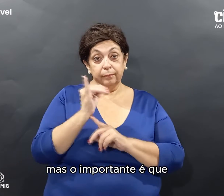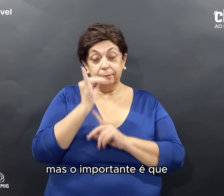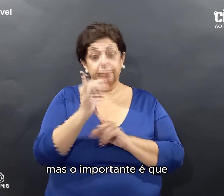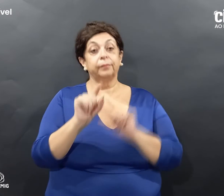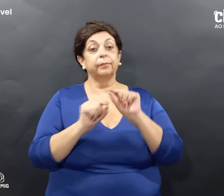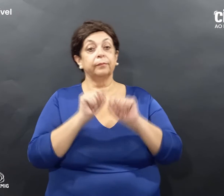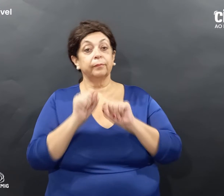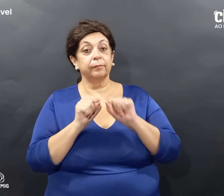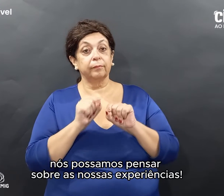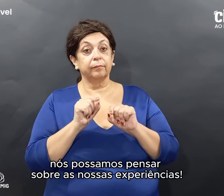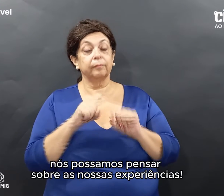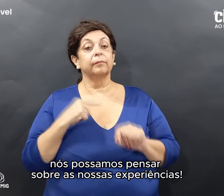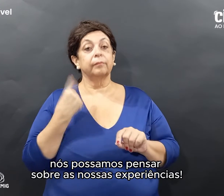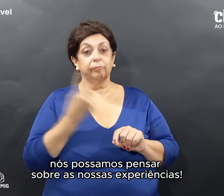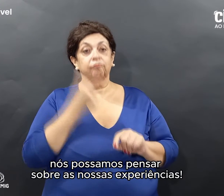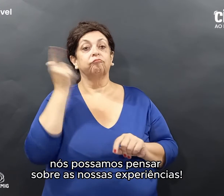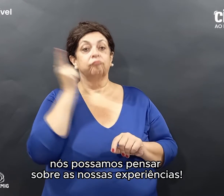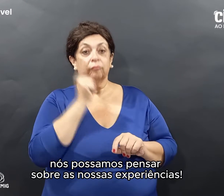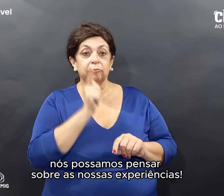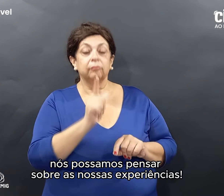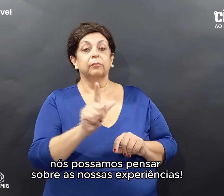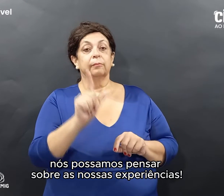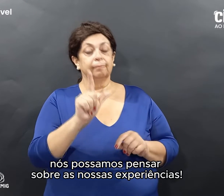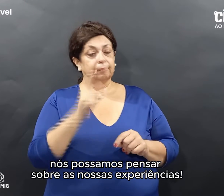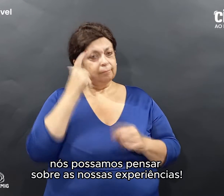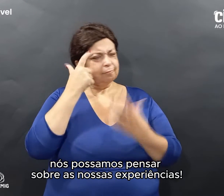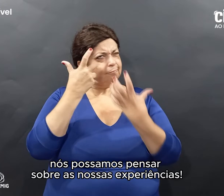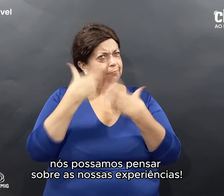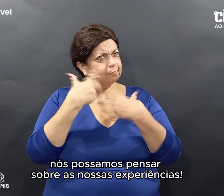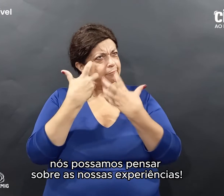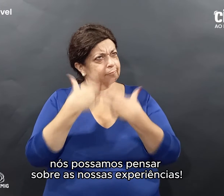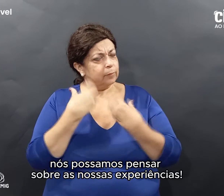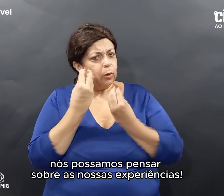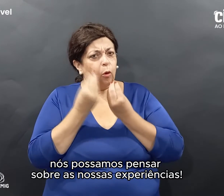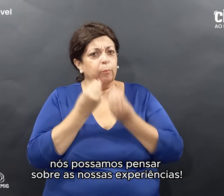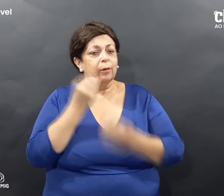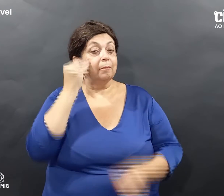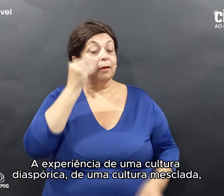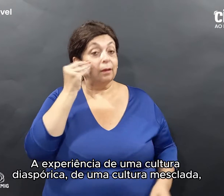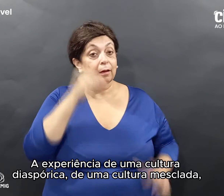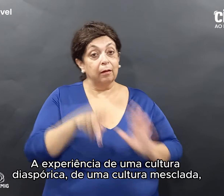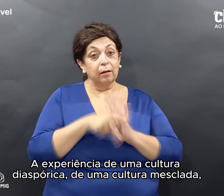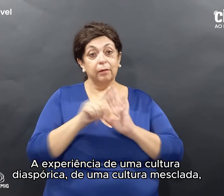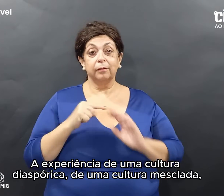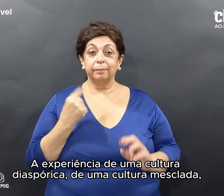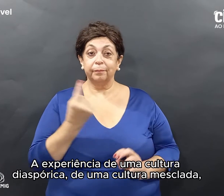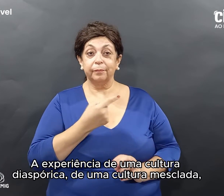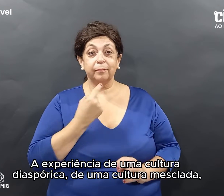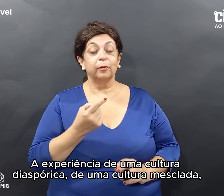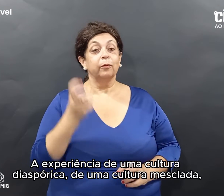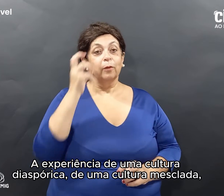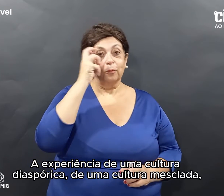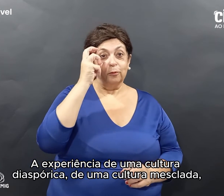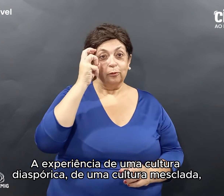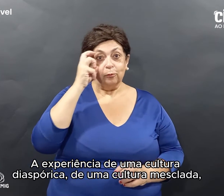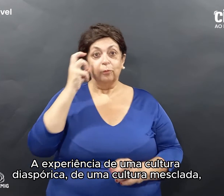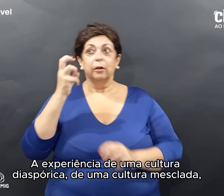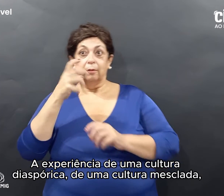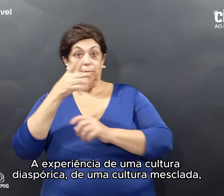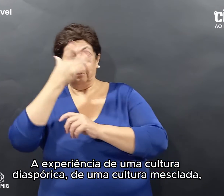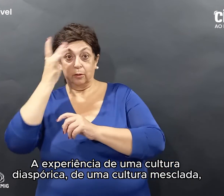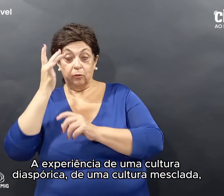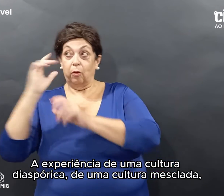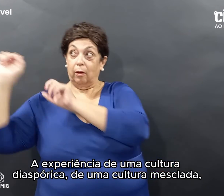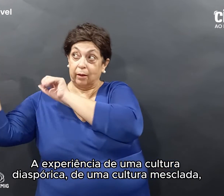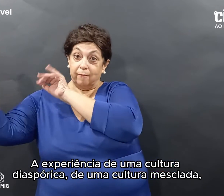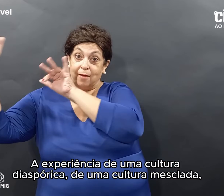é que nós possamos pensar sobre as nossas experiências. A experiência de uma cultura diaspórica, de